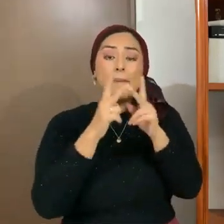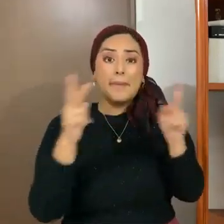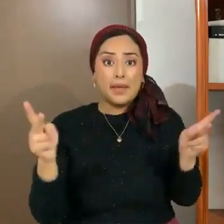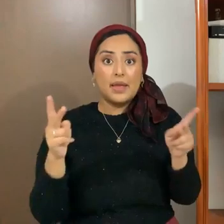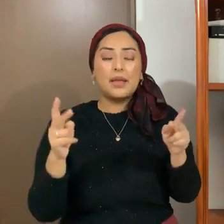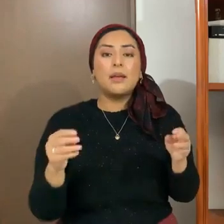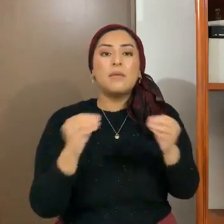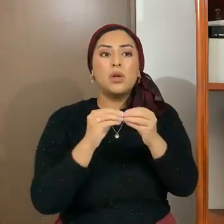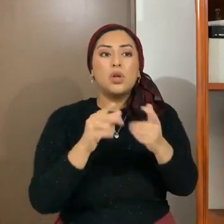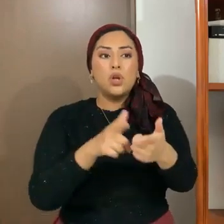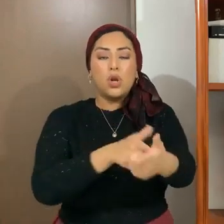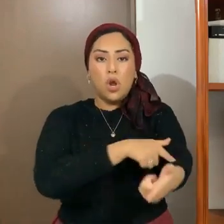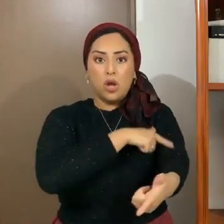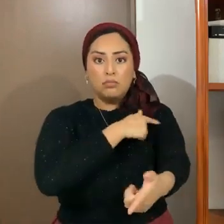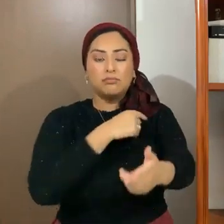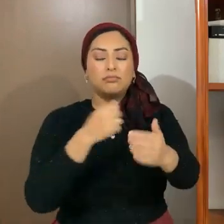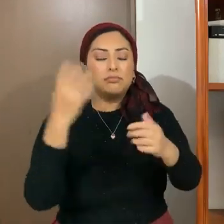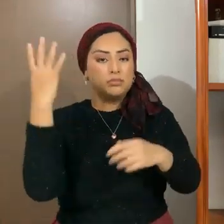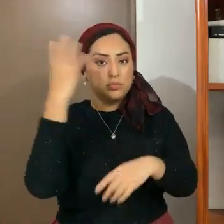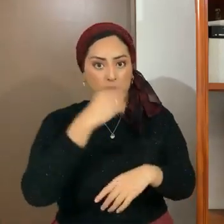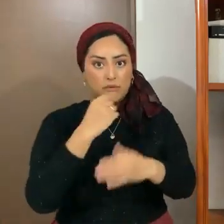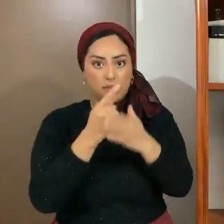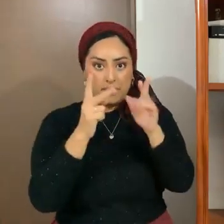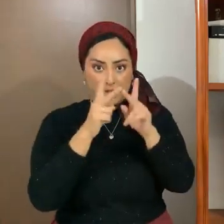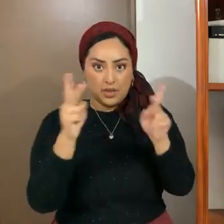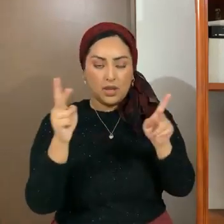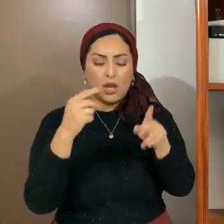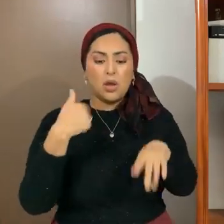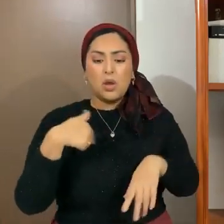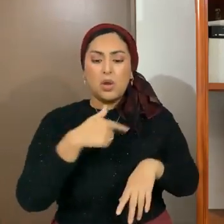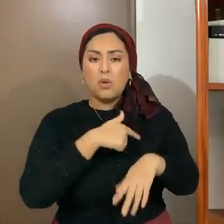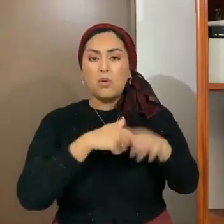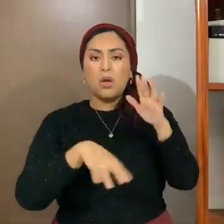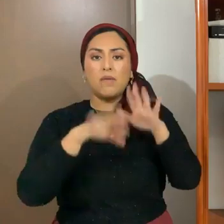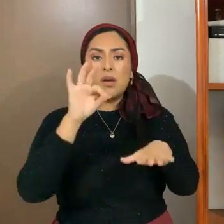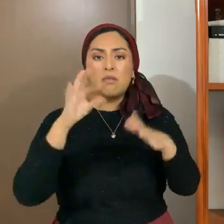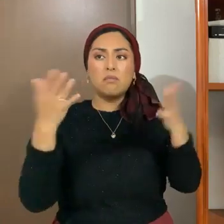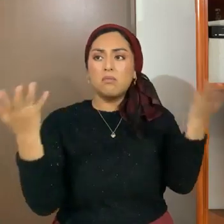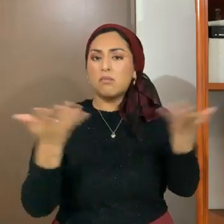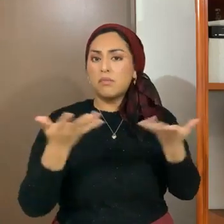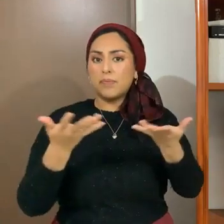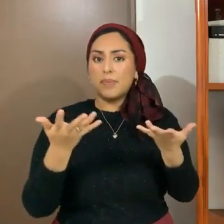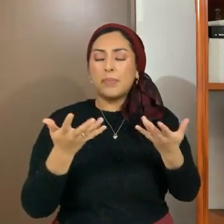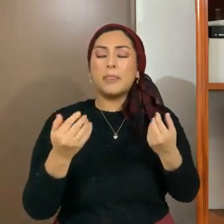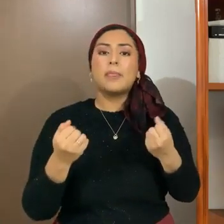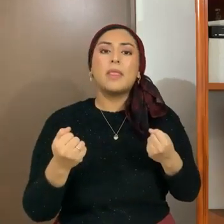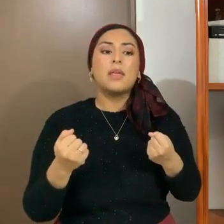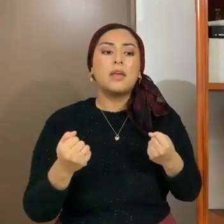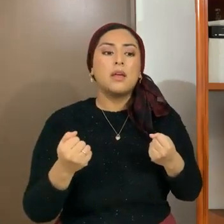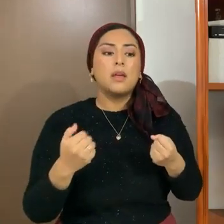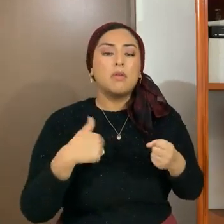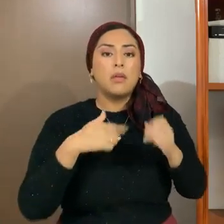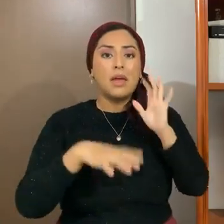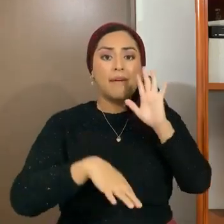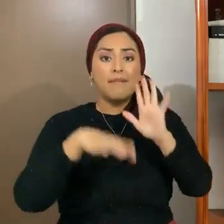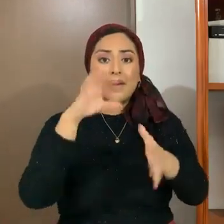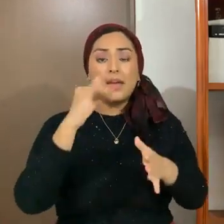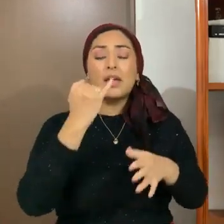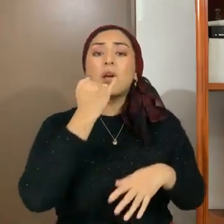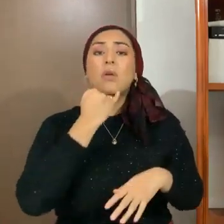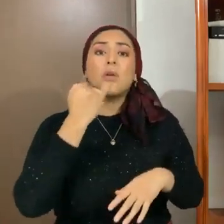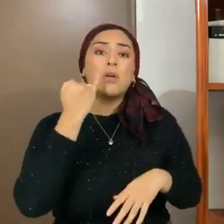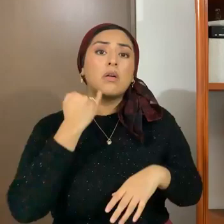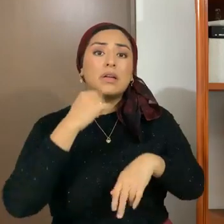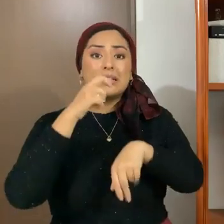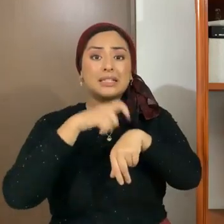de las más extensas y más hermosas, encontramos entre otros los siguientes puntos. El periodo de Israel